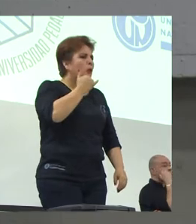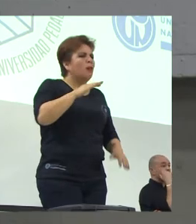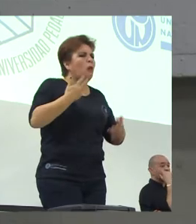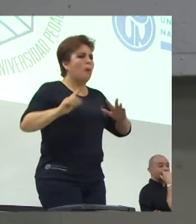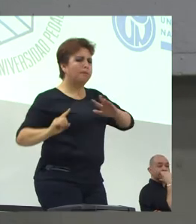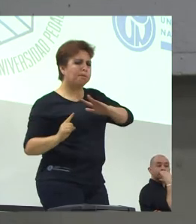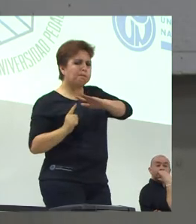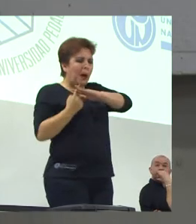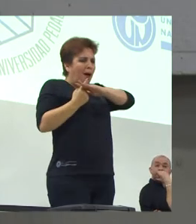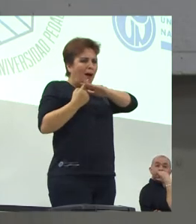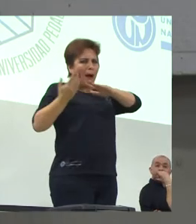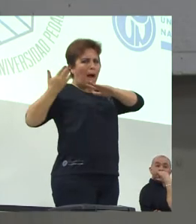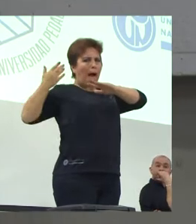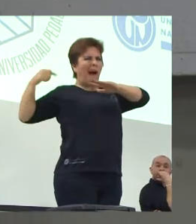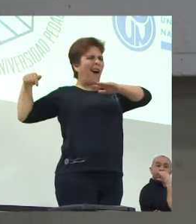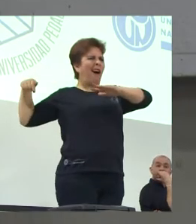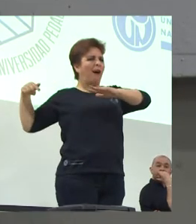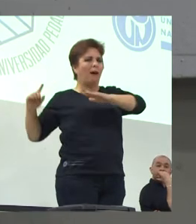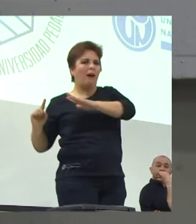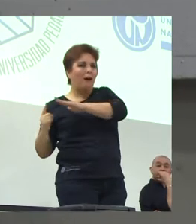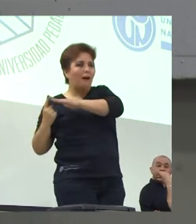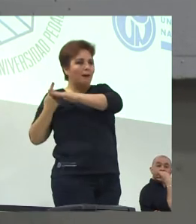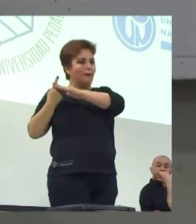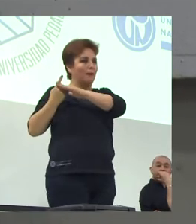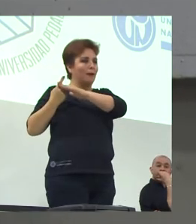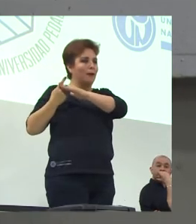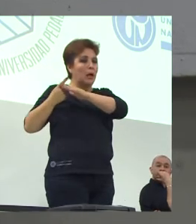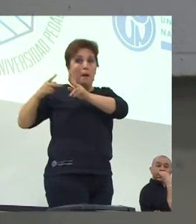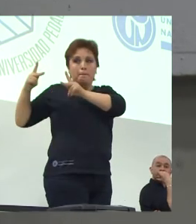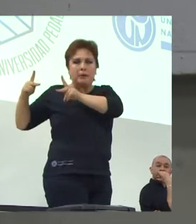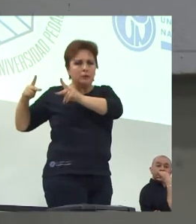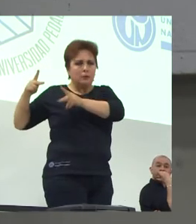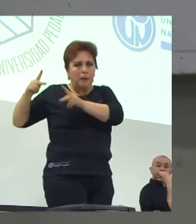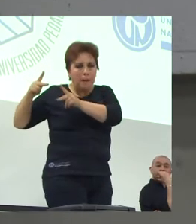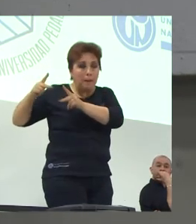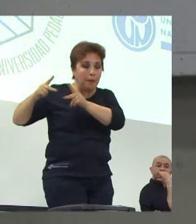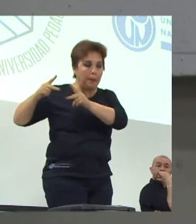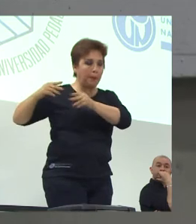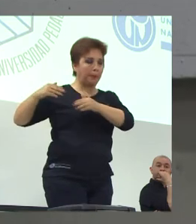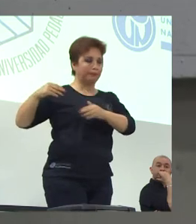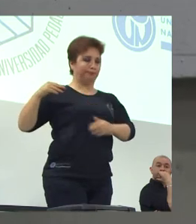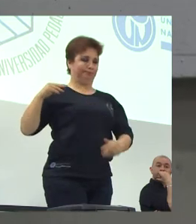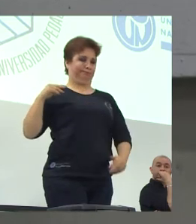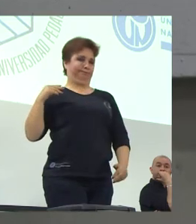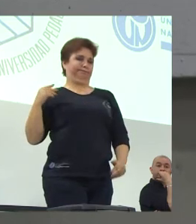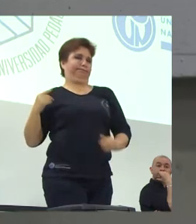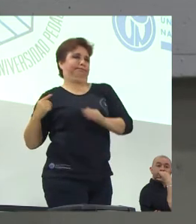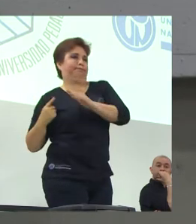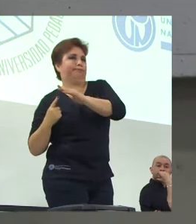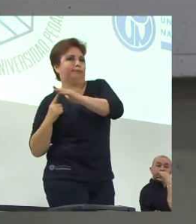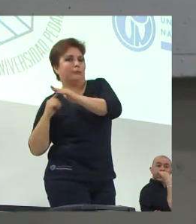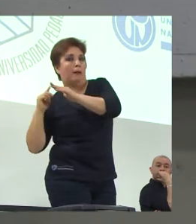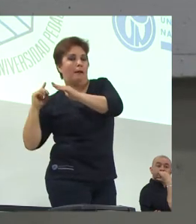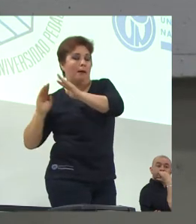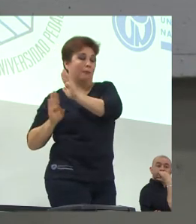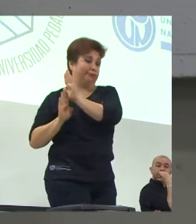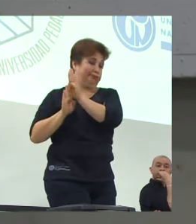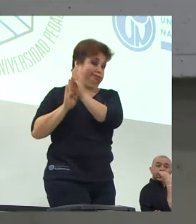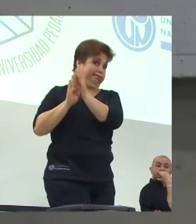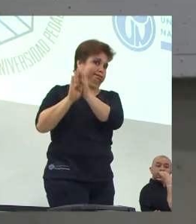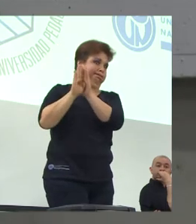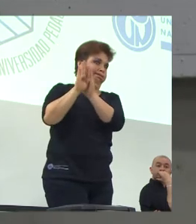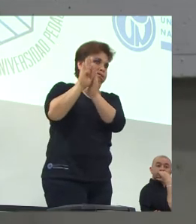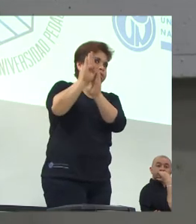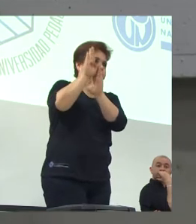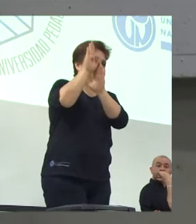en aquellos actores y acciones que determinaron el surgimiento y desarrollo de un programa